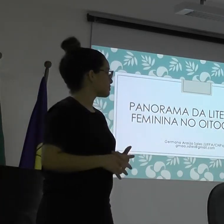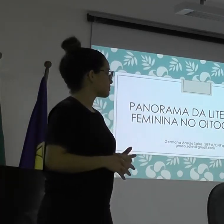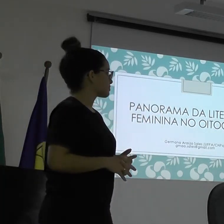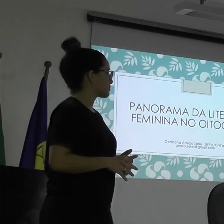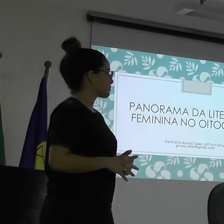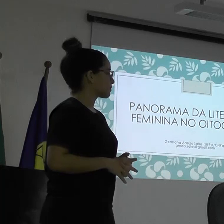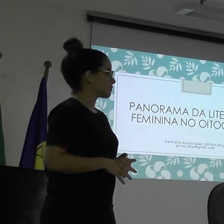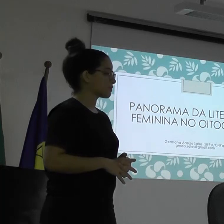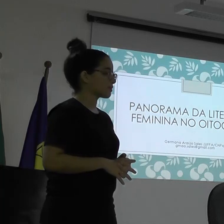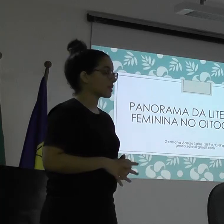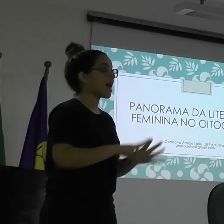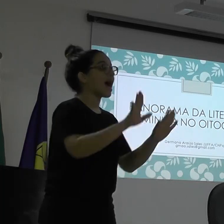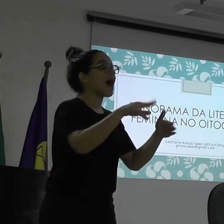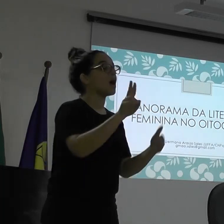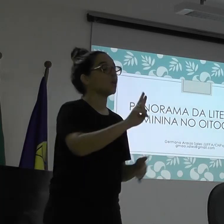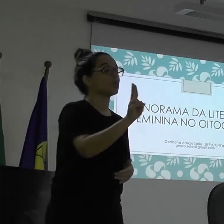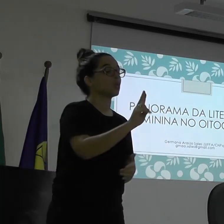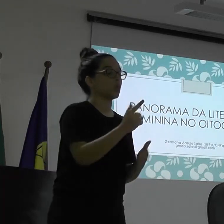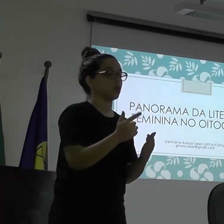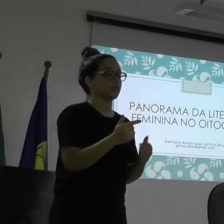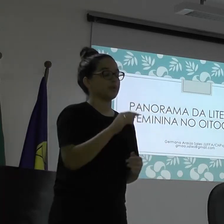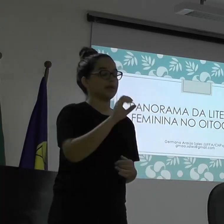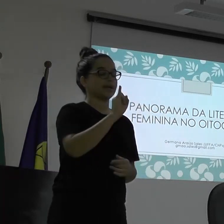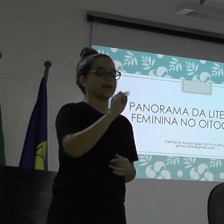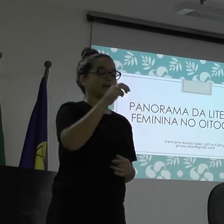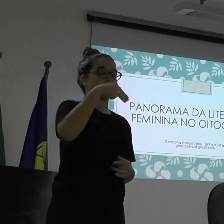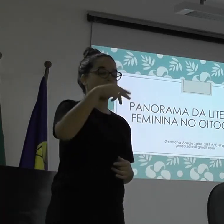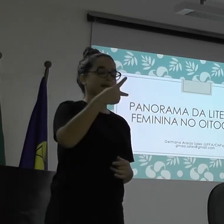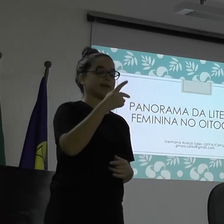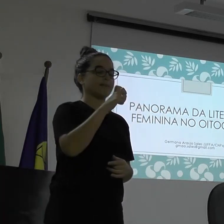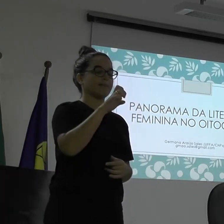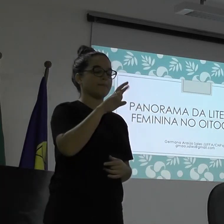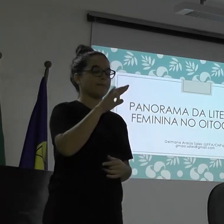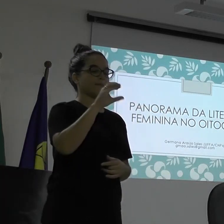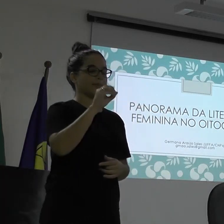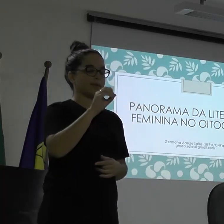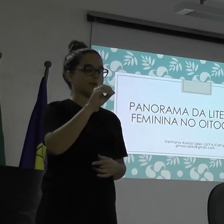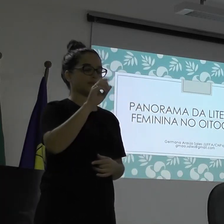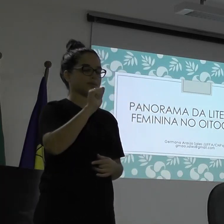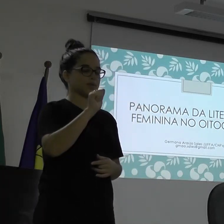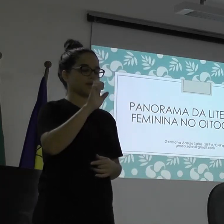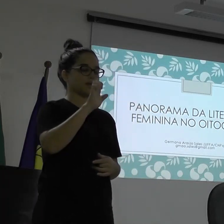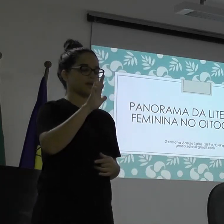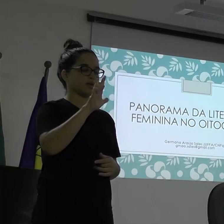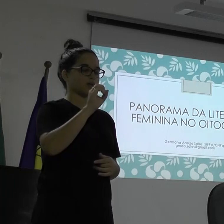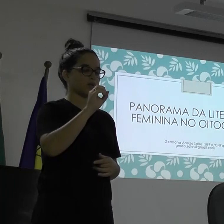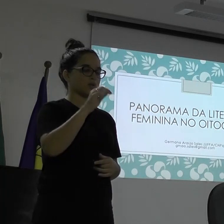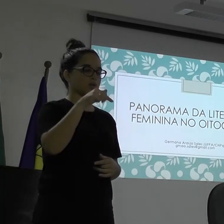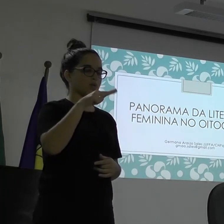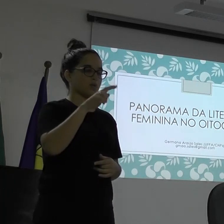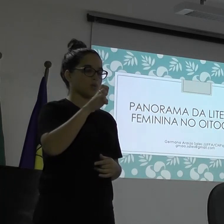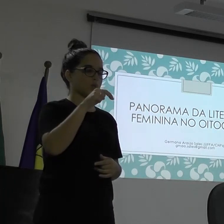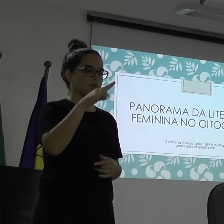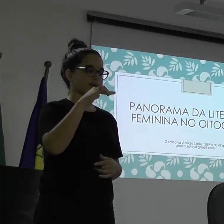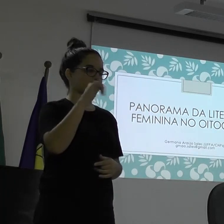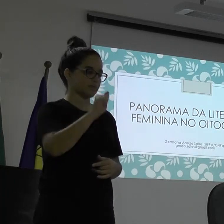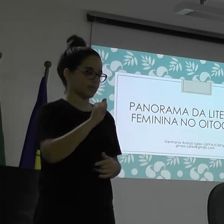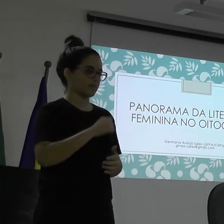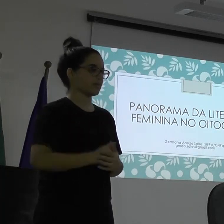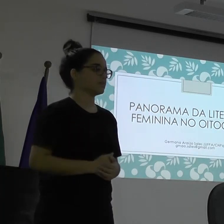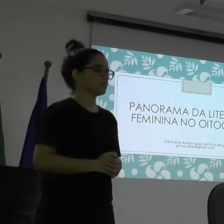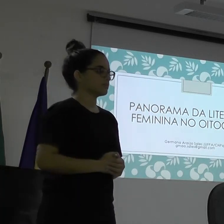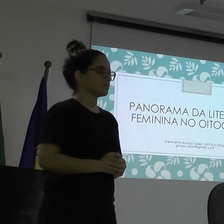O Império da Eloquência, a obra do Roberto Cícero, que recupera bem